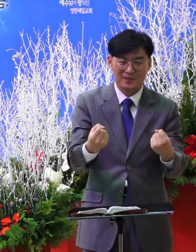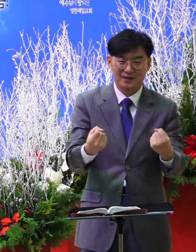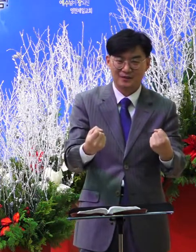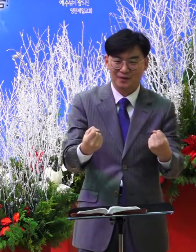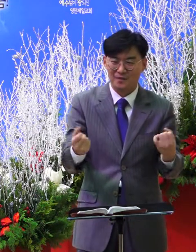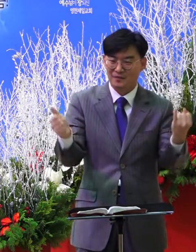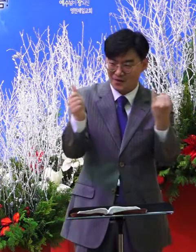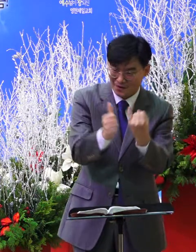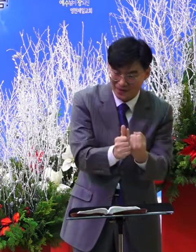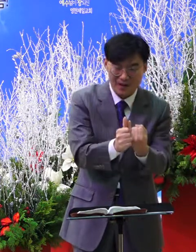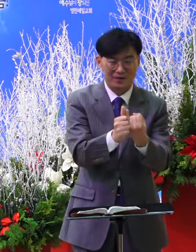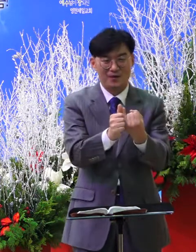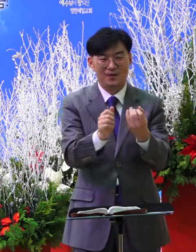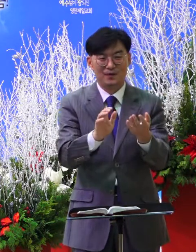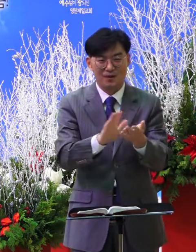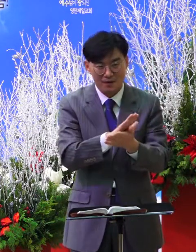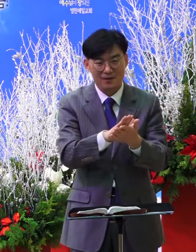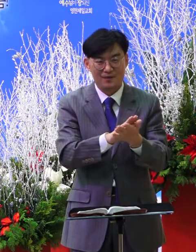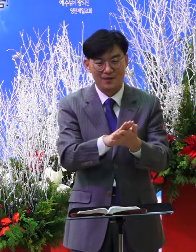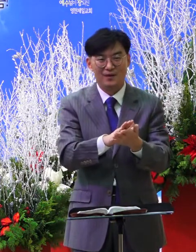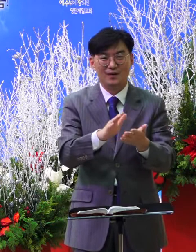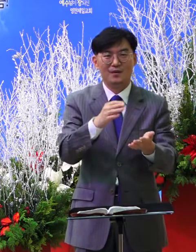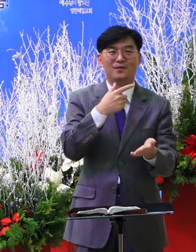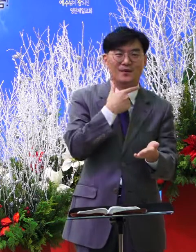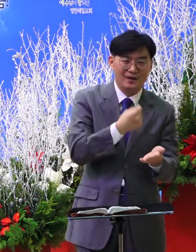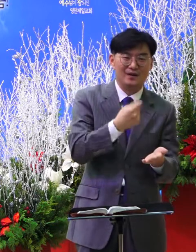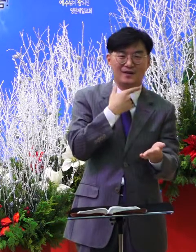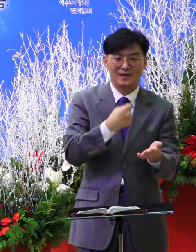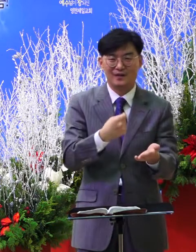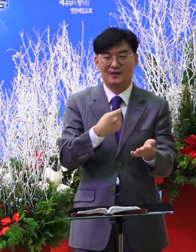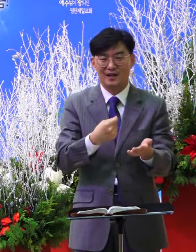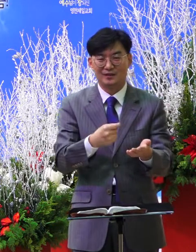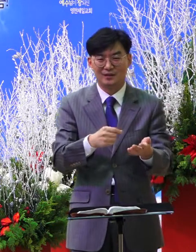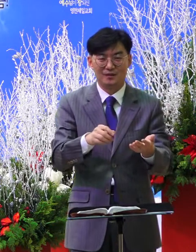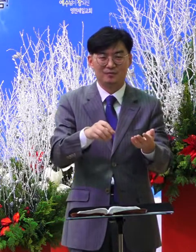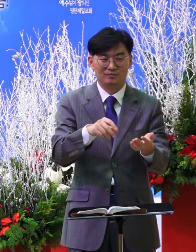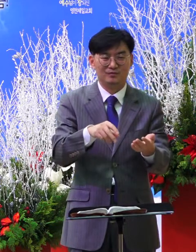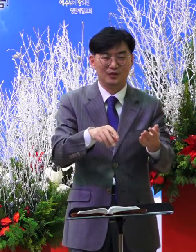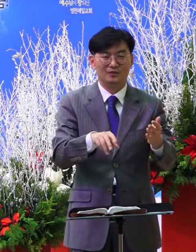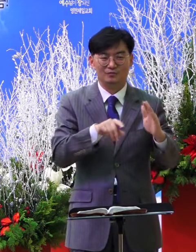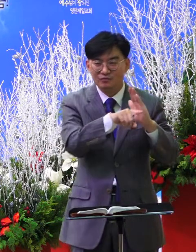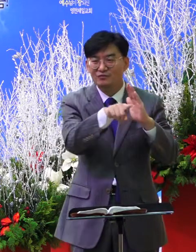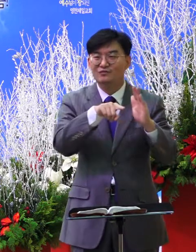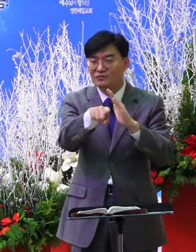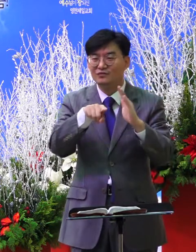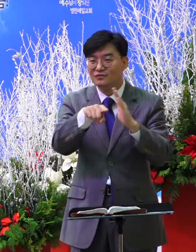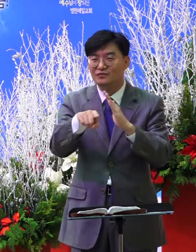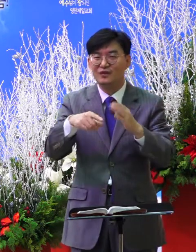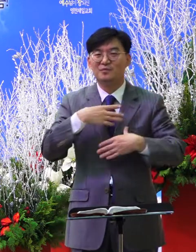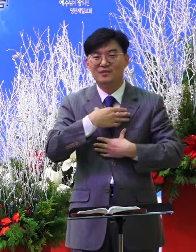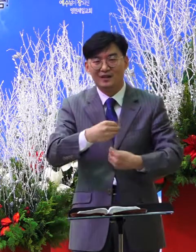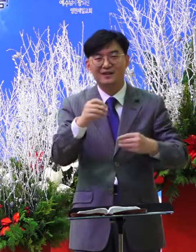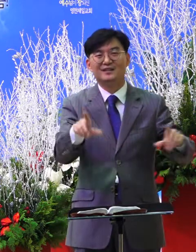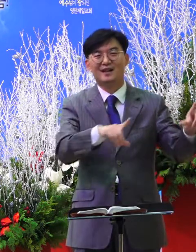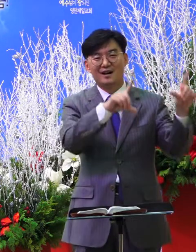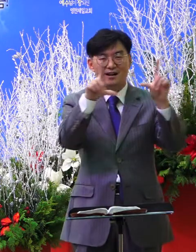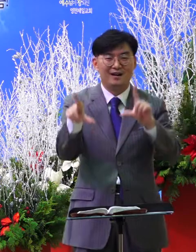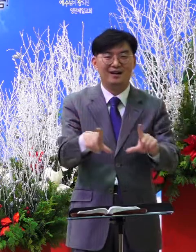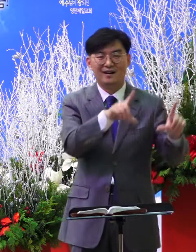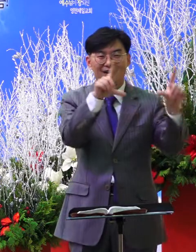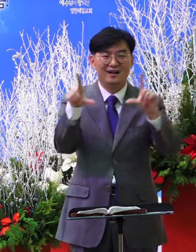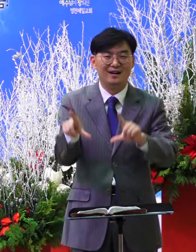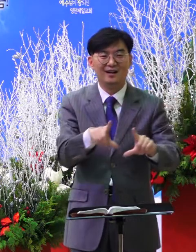시집가고 장가들고 하고 싶은 일들을 하고 세상의 것들을 누리다가 그렇게 세상에 푹 빠져서